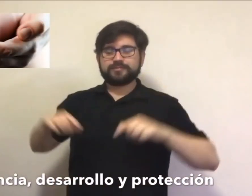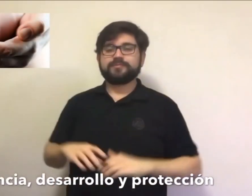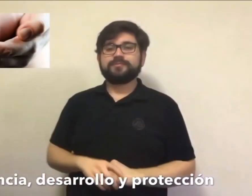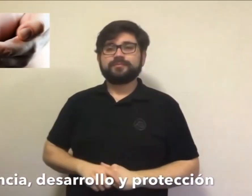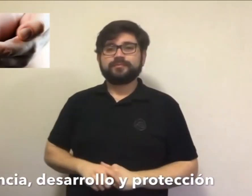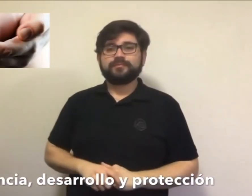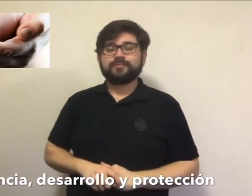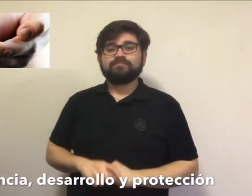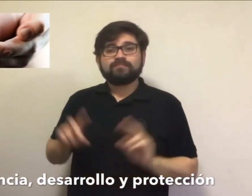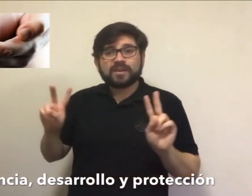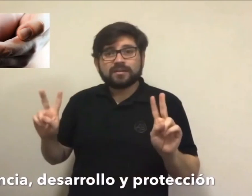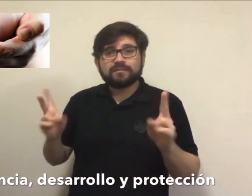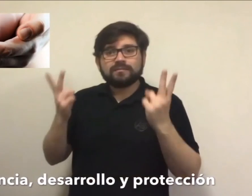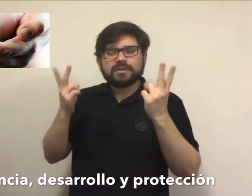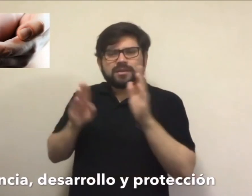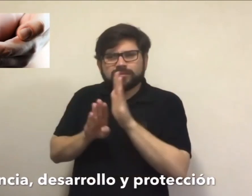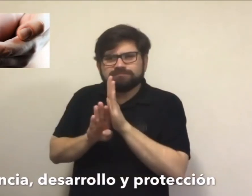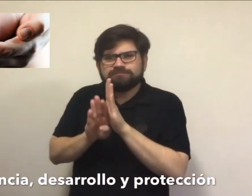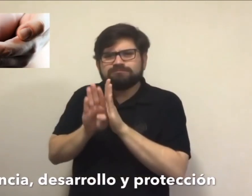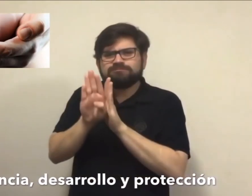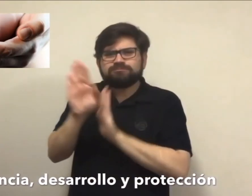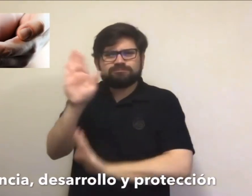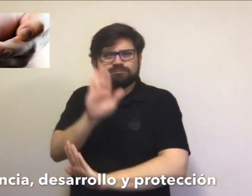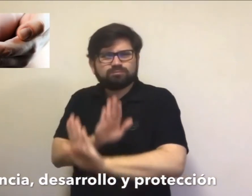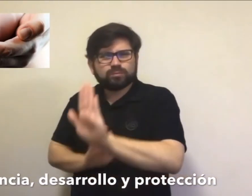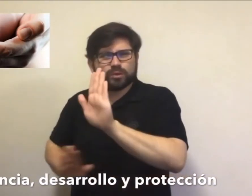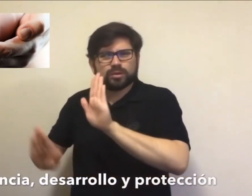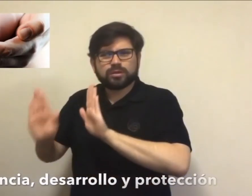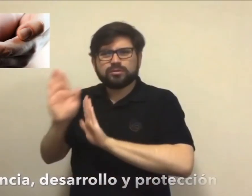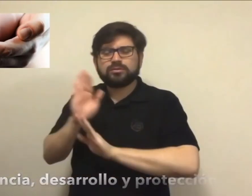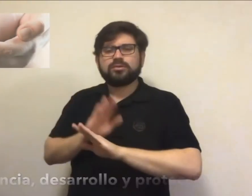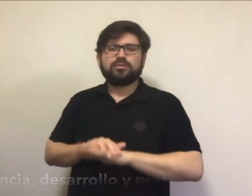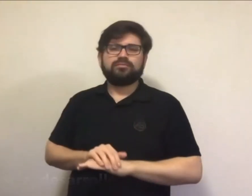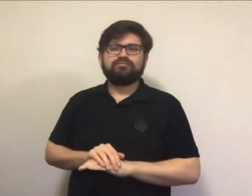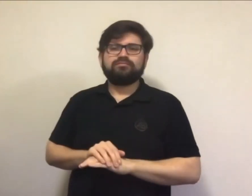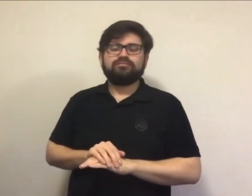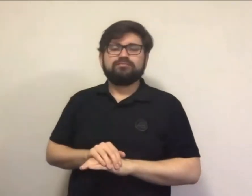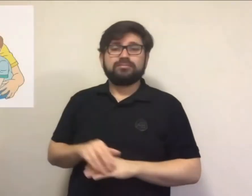Hablemos ahora de la supervivencia, desarrollo y protección.